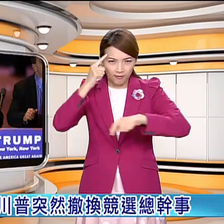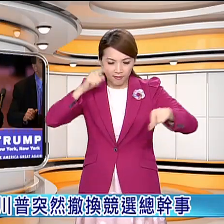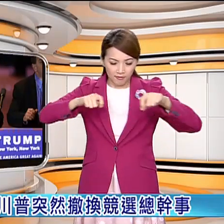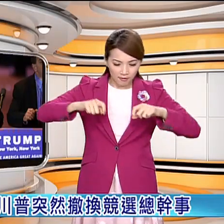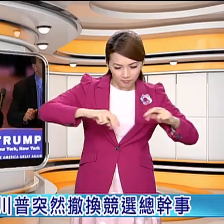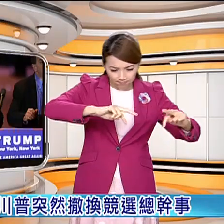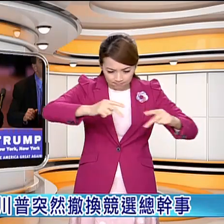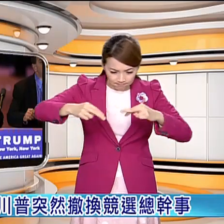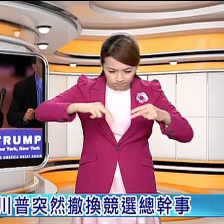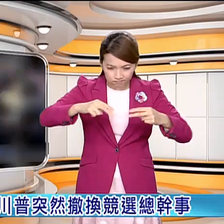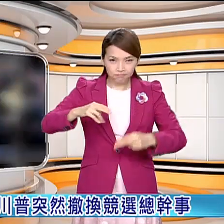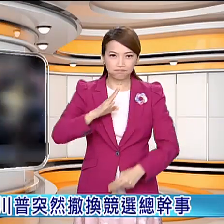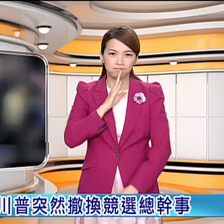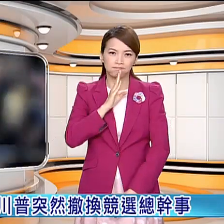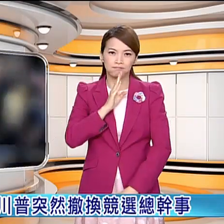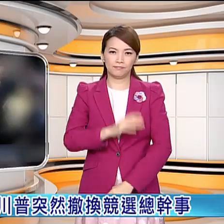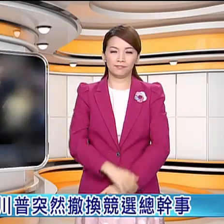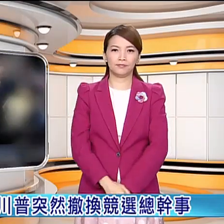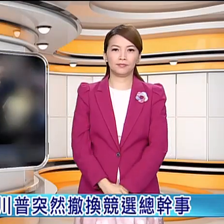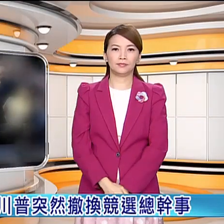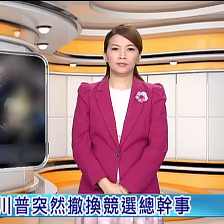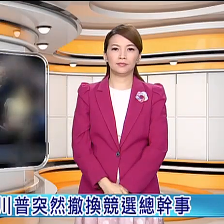是放眼11月大选调整策略。